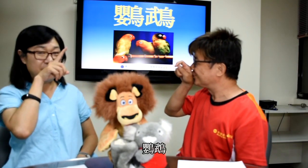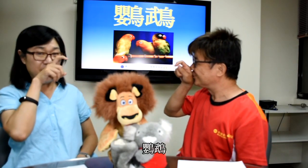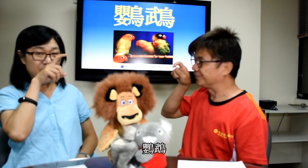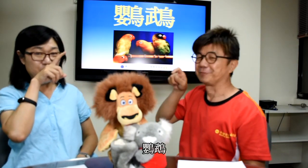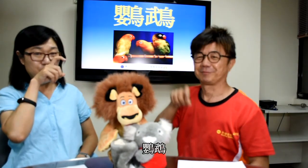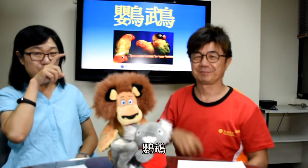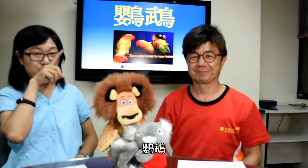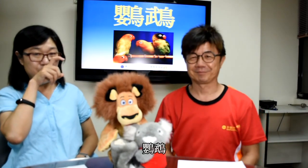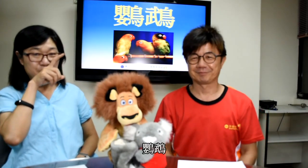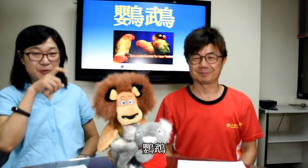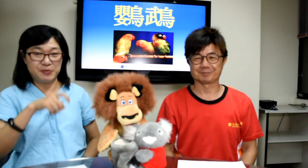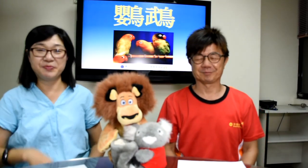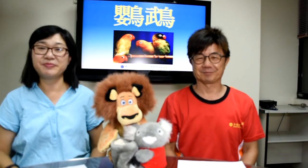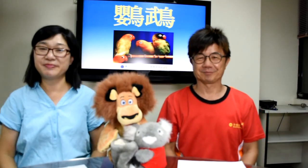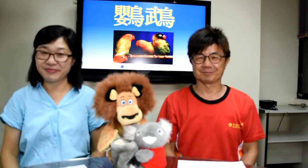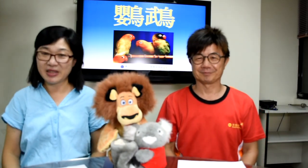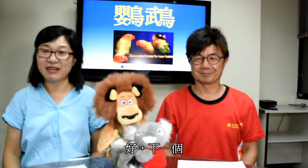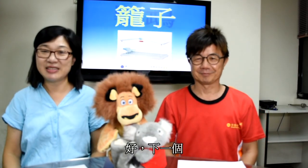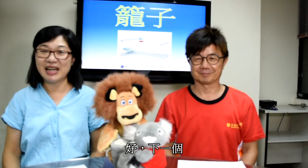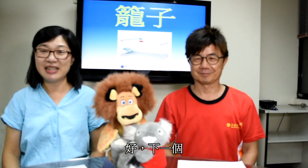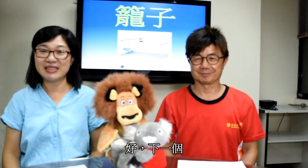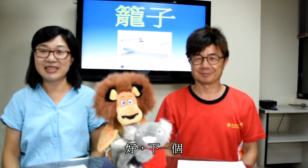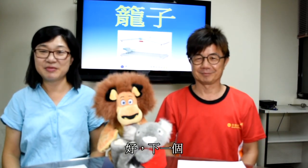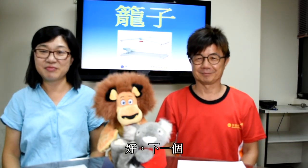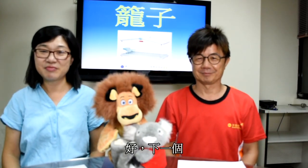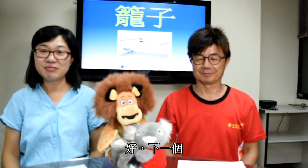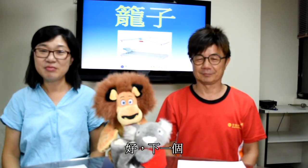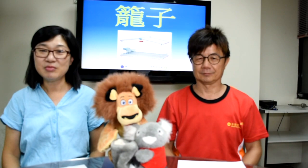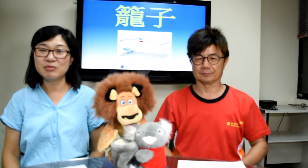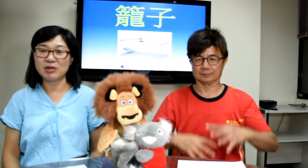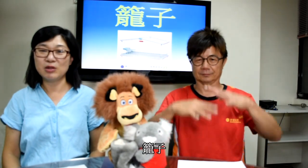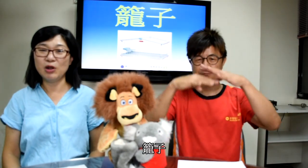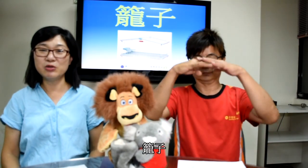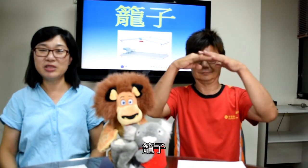鹦鹉，下一个笼子。